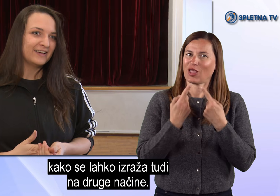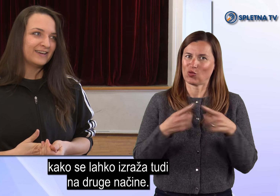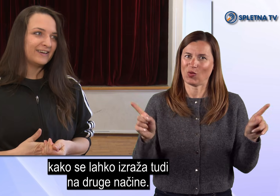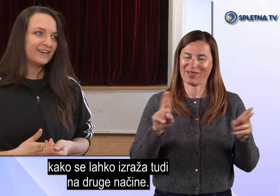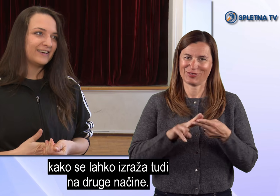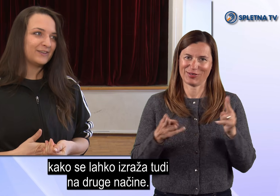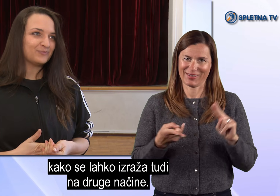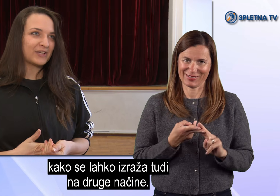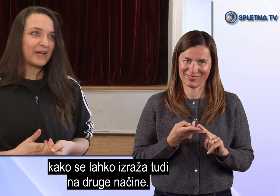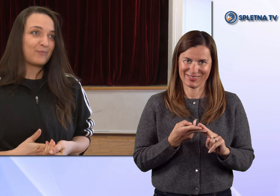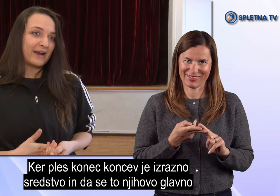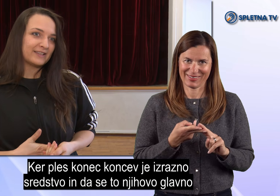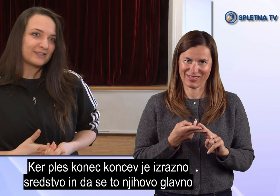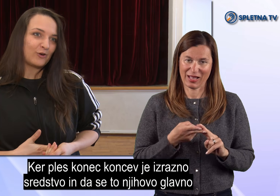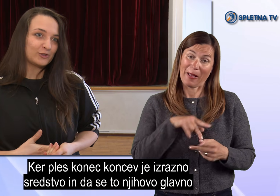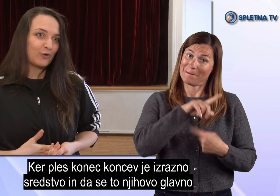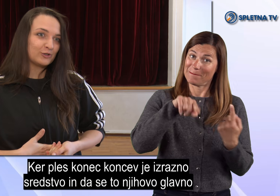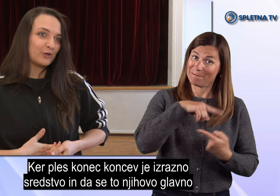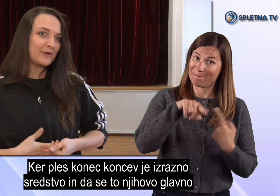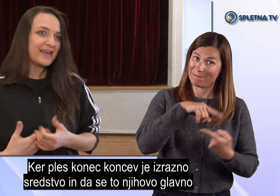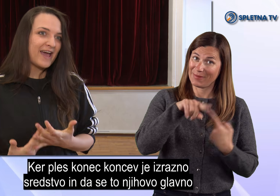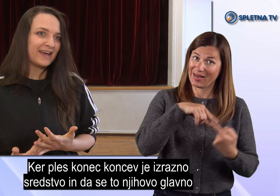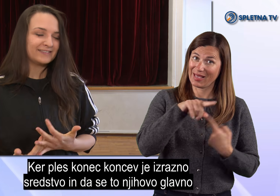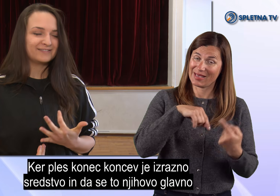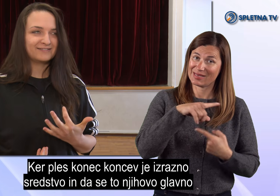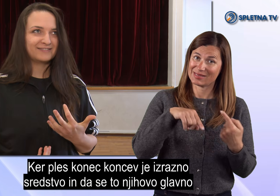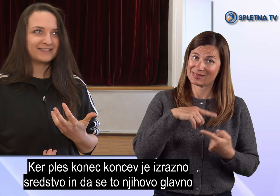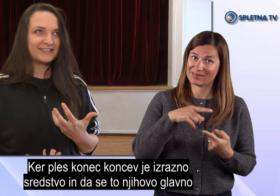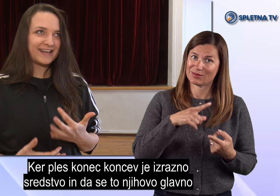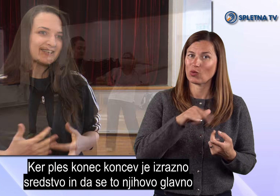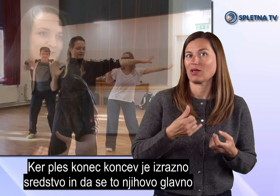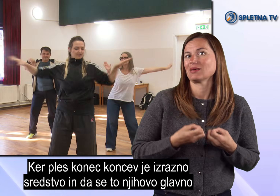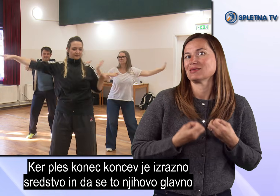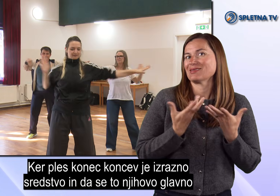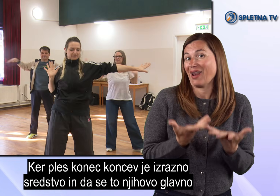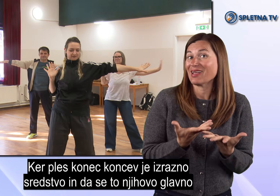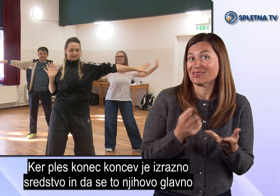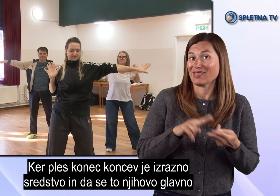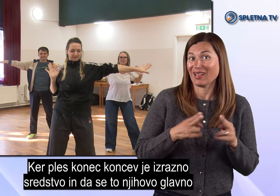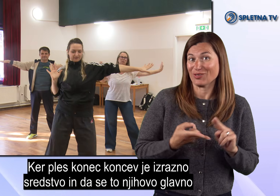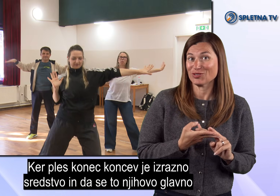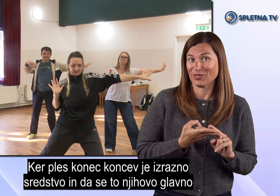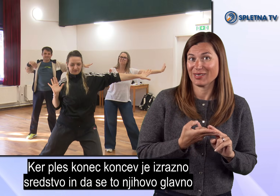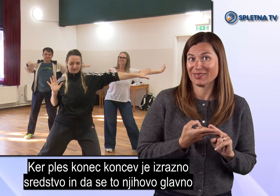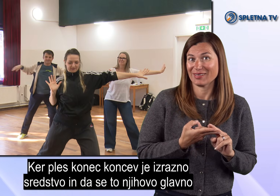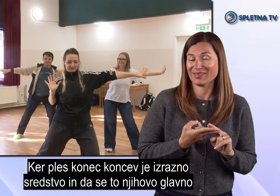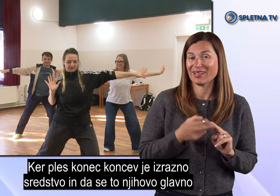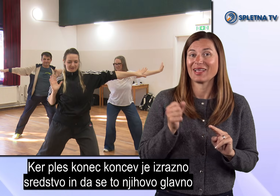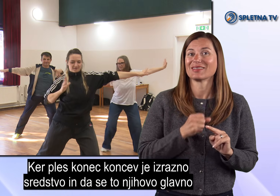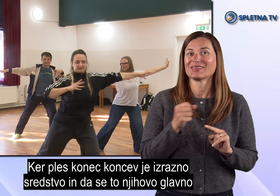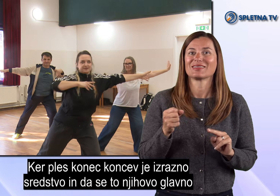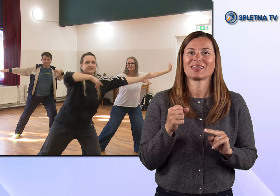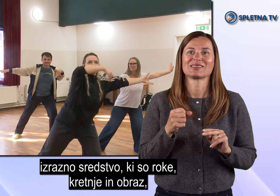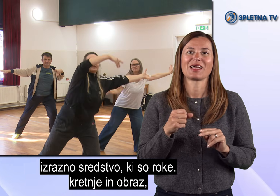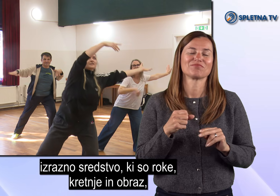načine, ker ples konec koncev je izrazno sredstvo, in da se to